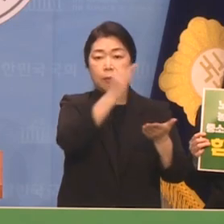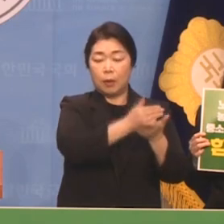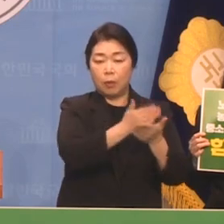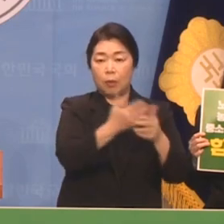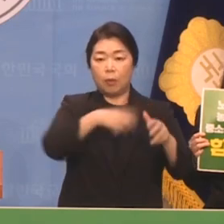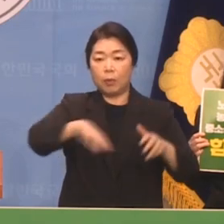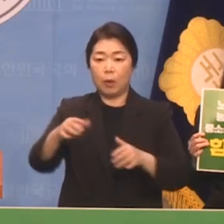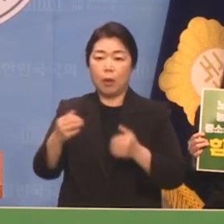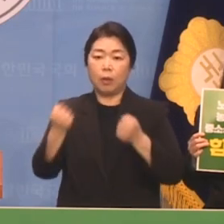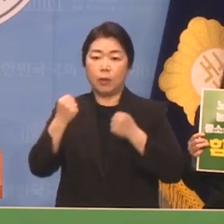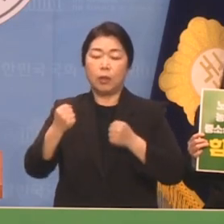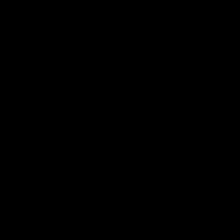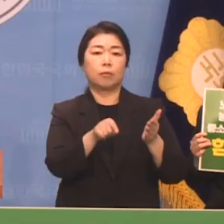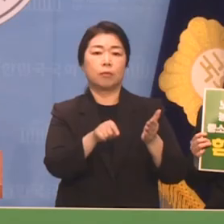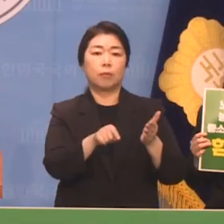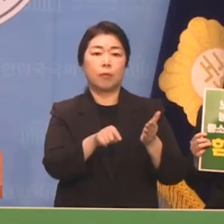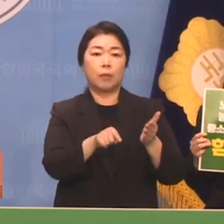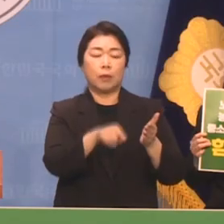교통시설